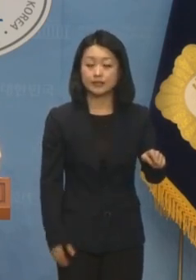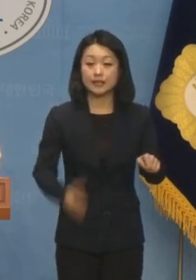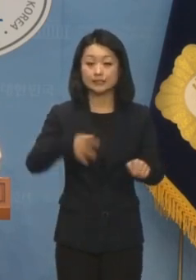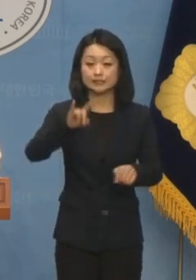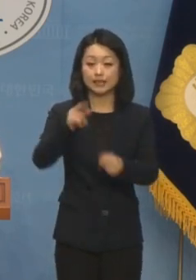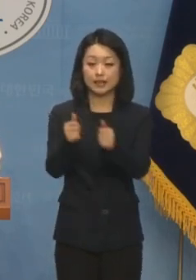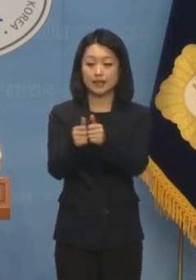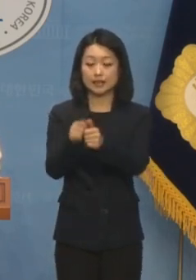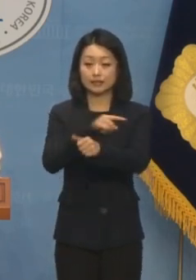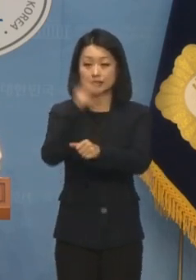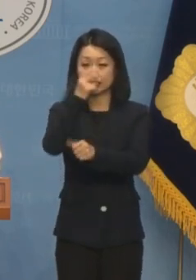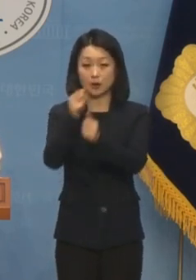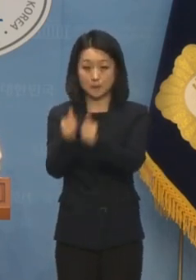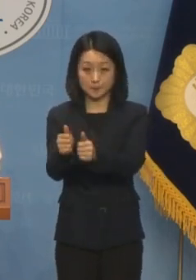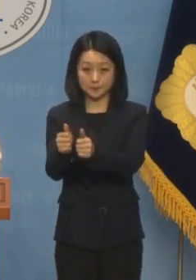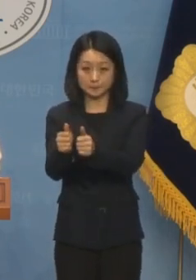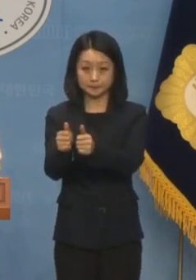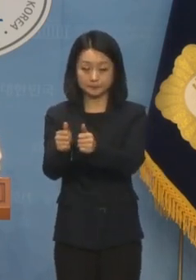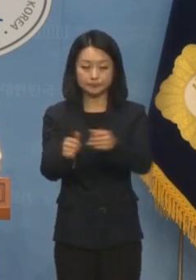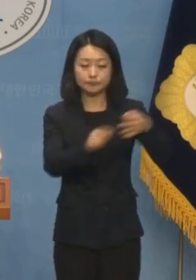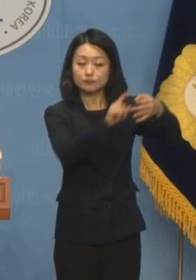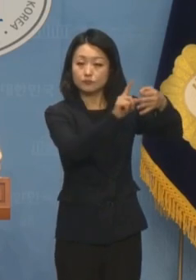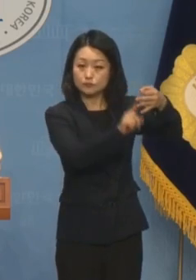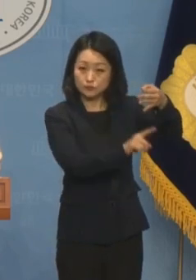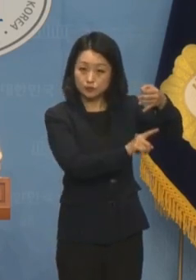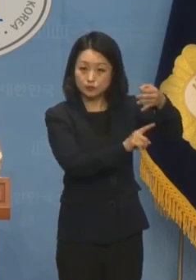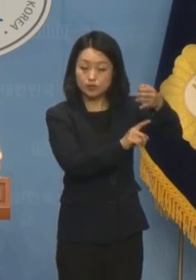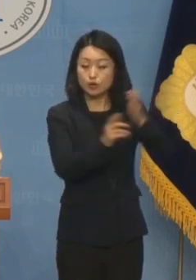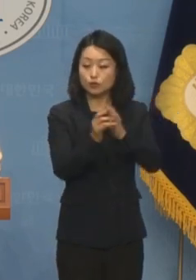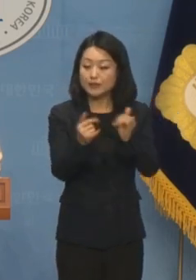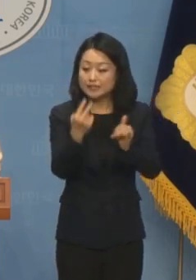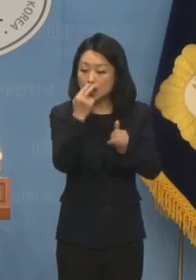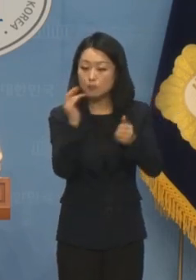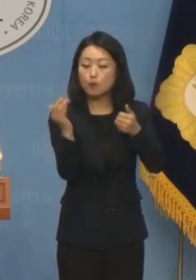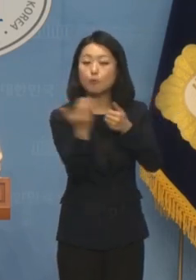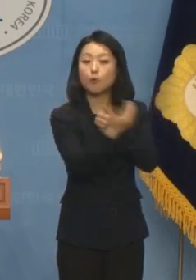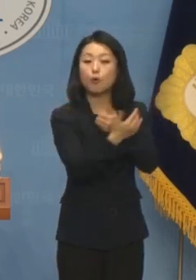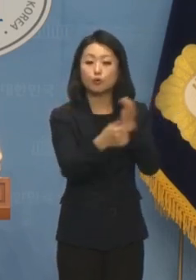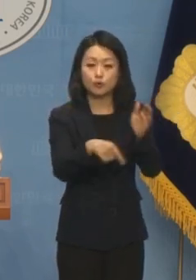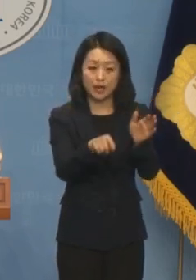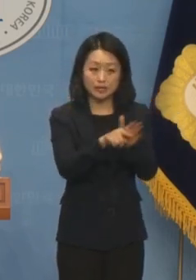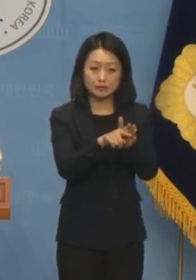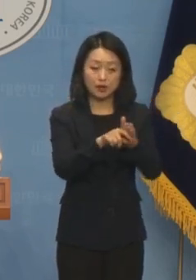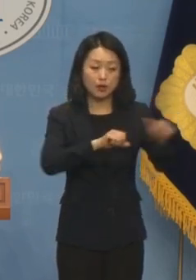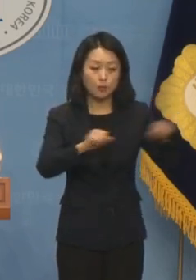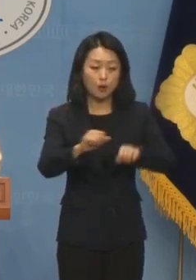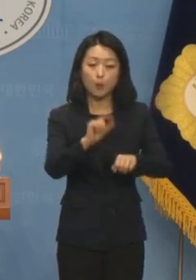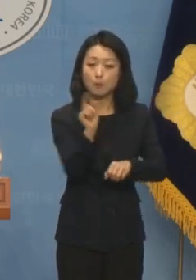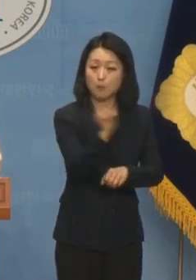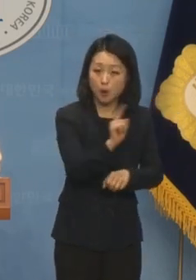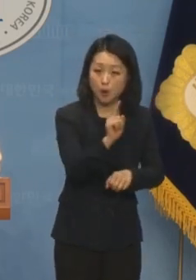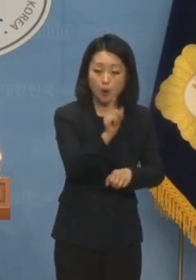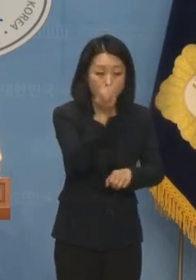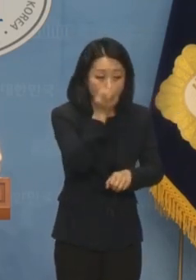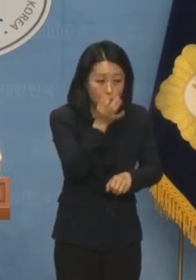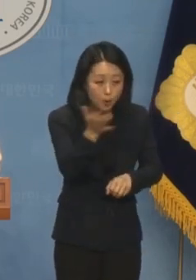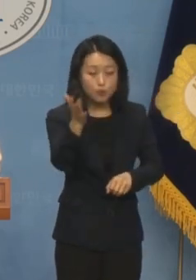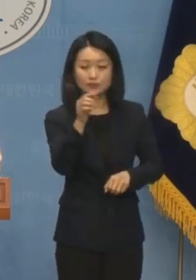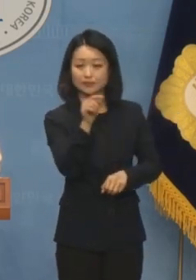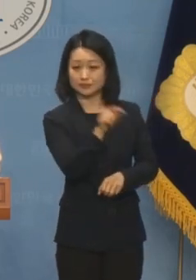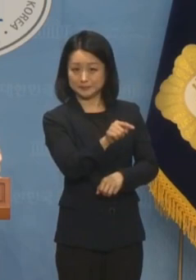최상병 특검은 윤석열 정권이 국민의 생명 보호를 위해 어떻게 행동하는지